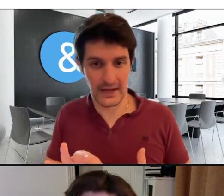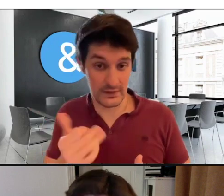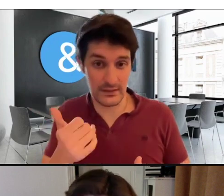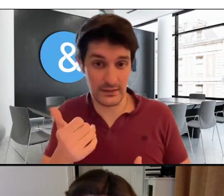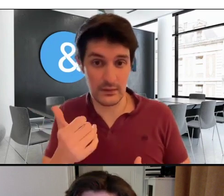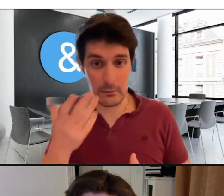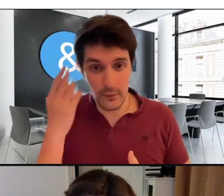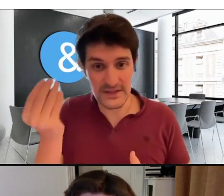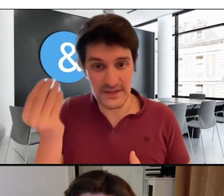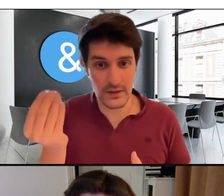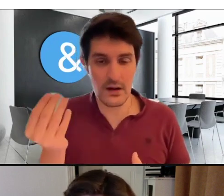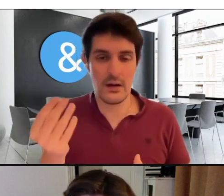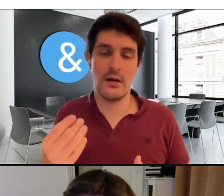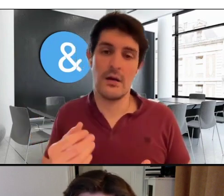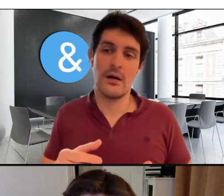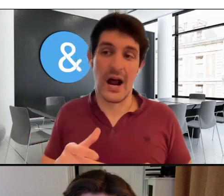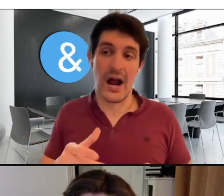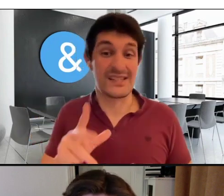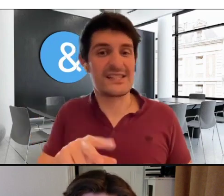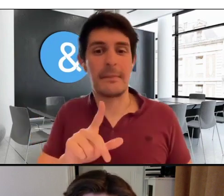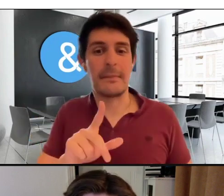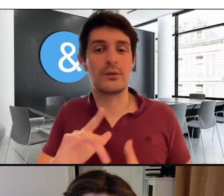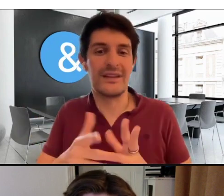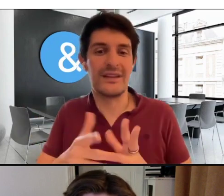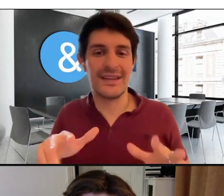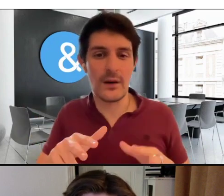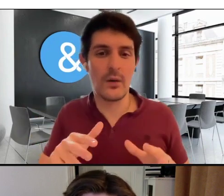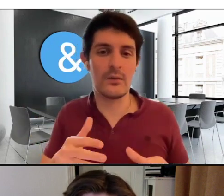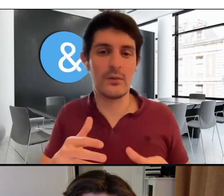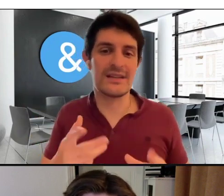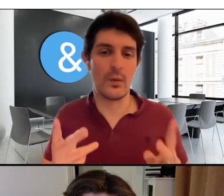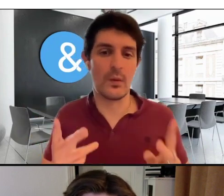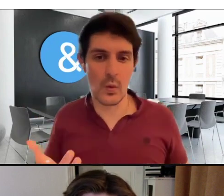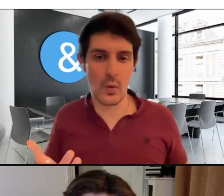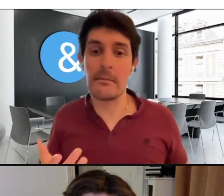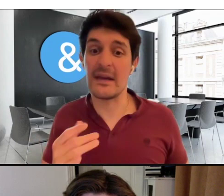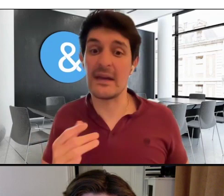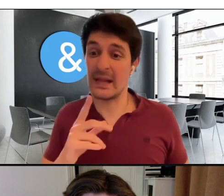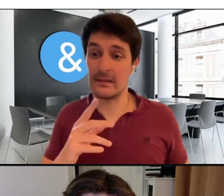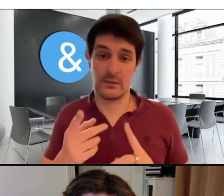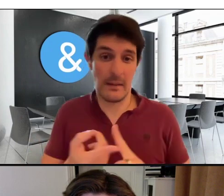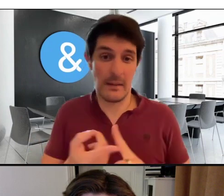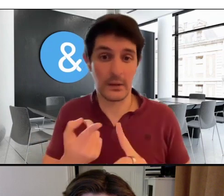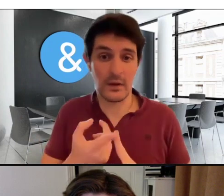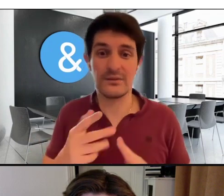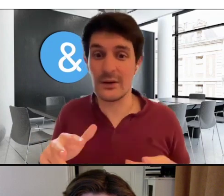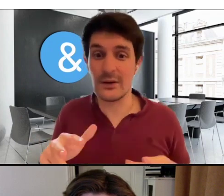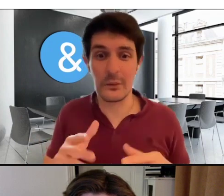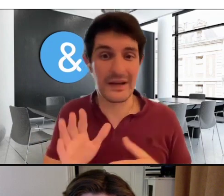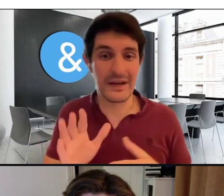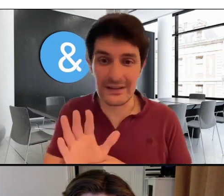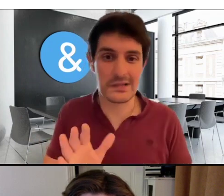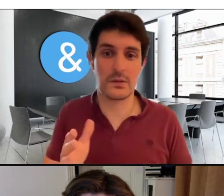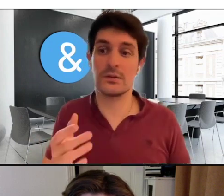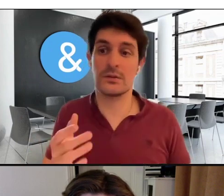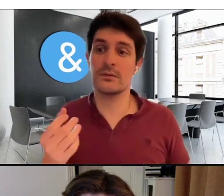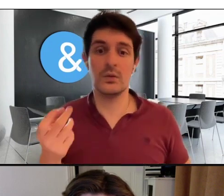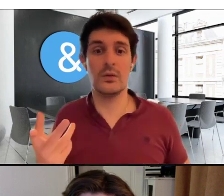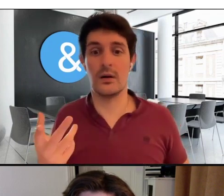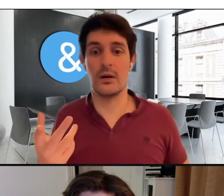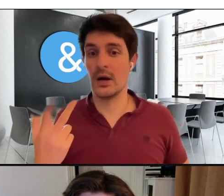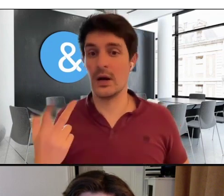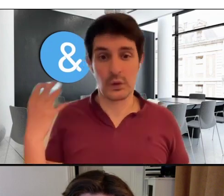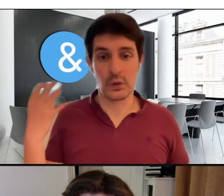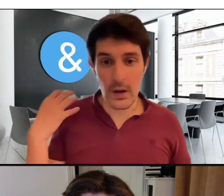un professionnel. Alors, c'est vrai, c'est pas toutes les vidéos où ça vaut le coup, mais peut-être une importante vidéo de présentation où